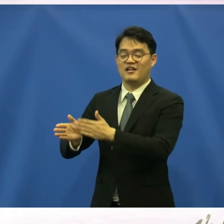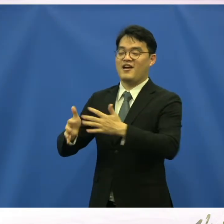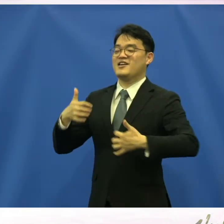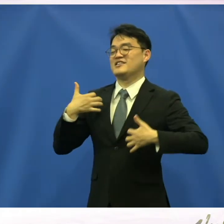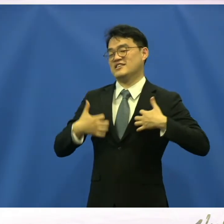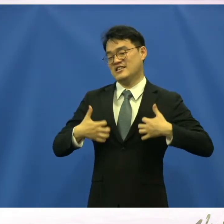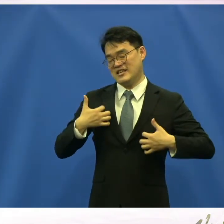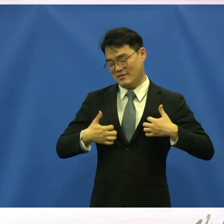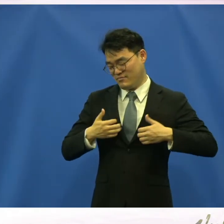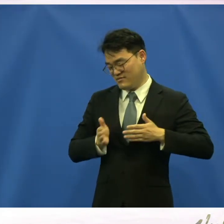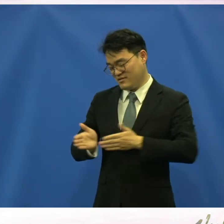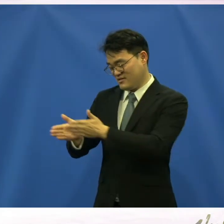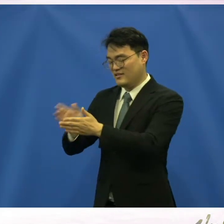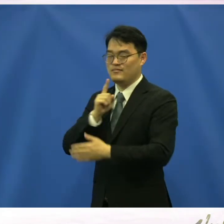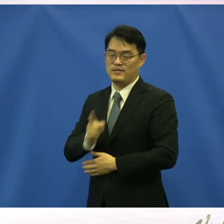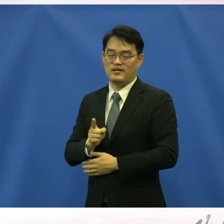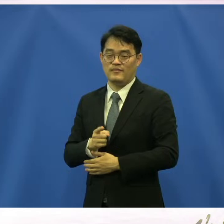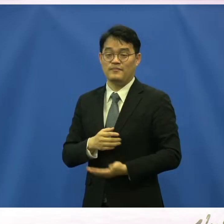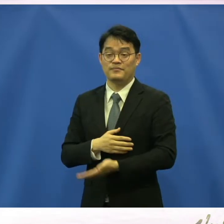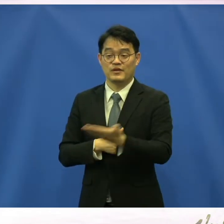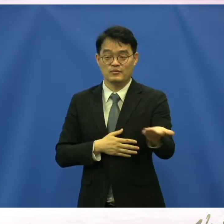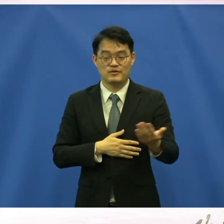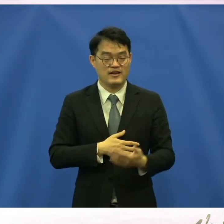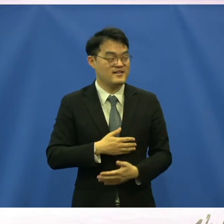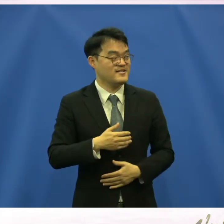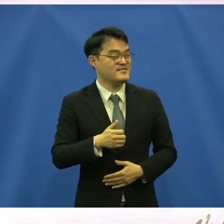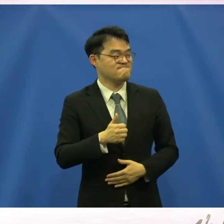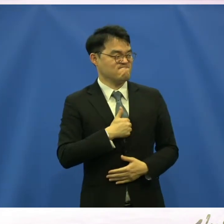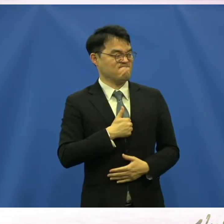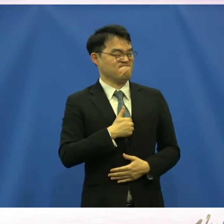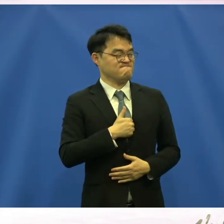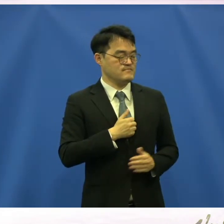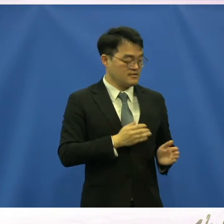자아중심으로 살면 그게 행복한 길이 열릴까? 아니라는 겁니다.